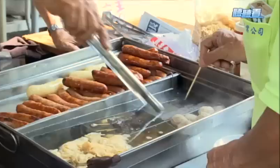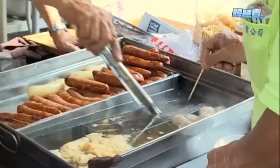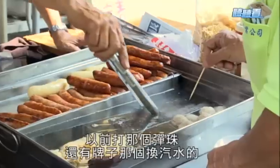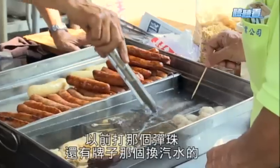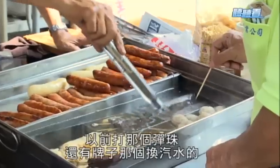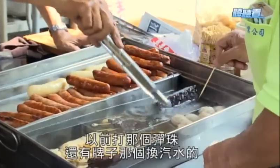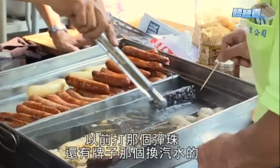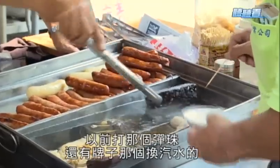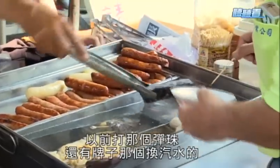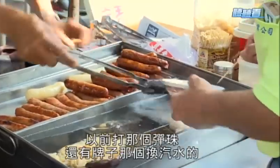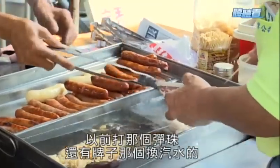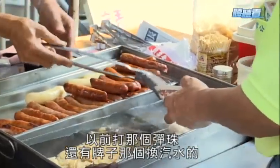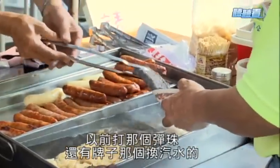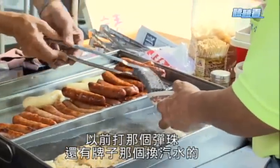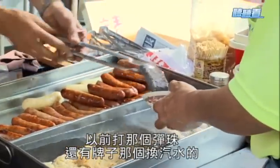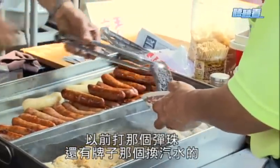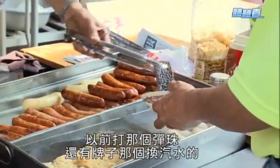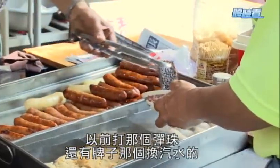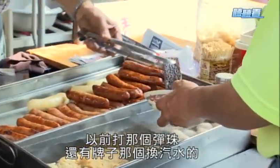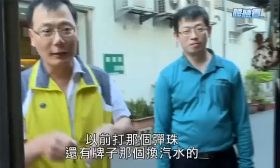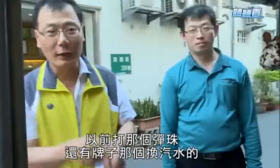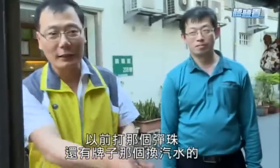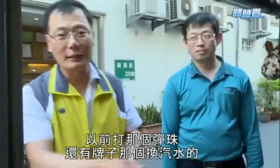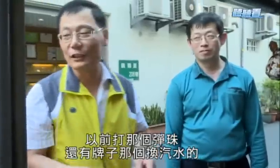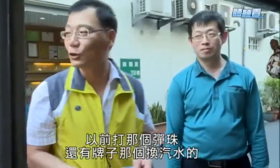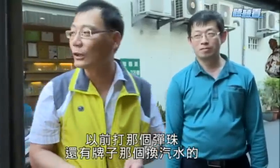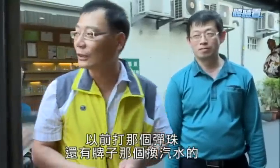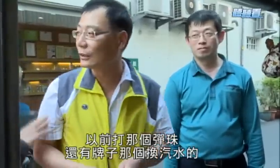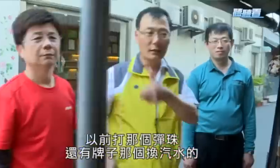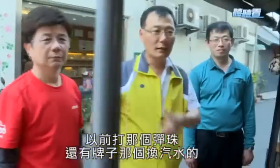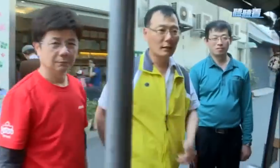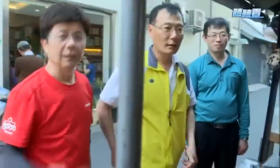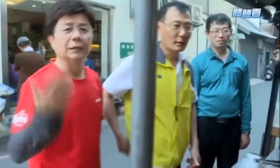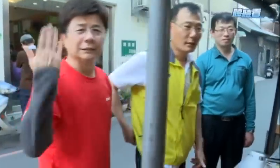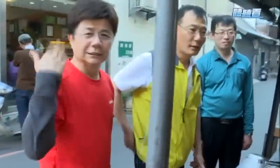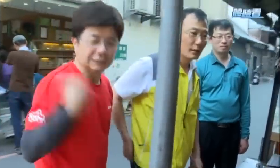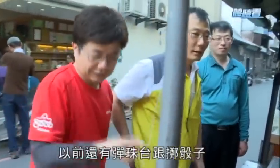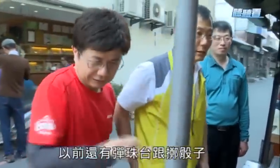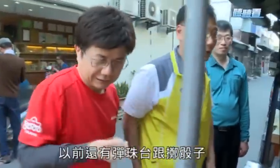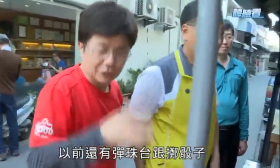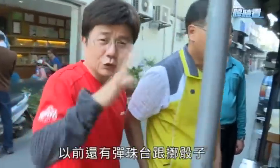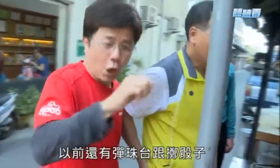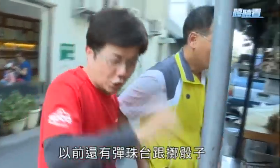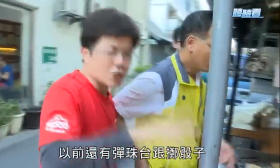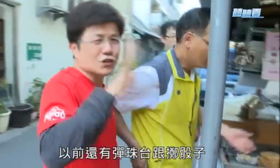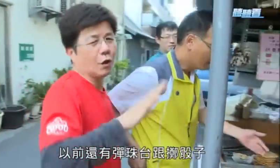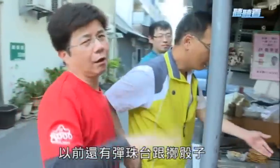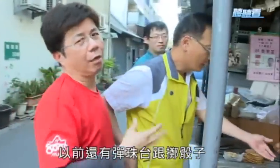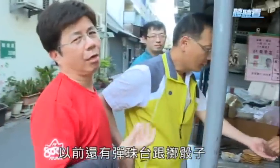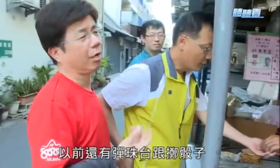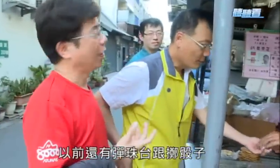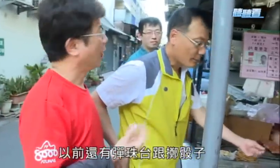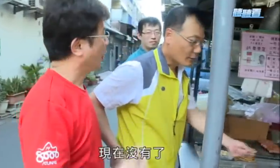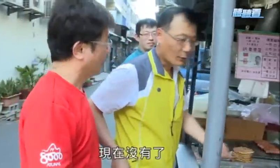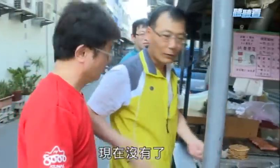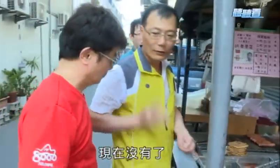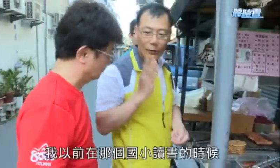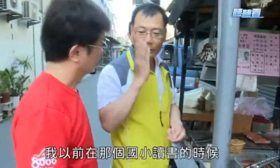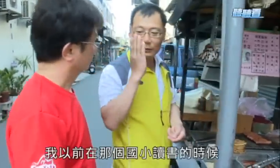以前打那个弹珠还有牌子那个换汽水的。 以前啊，还有弹珠台跟喜巴拉，现在没有了。 我以前